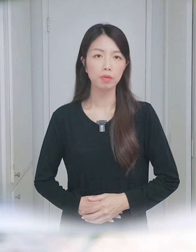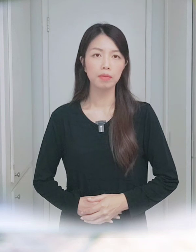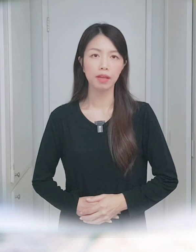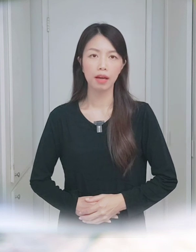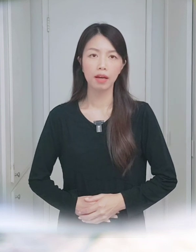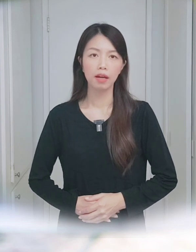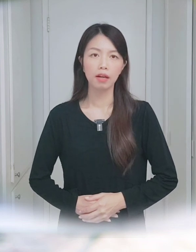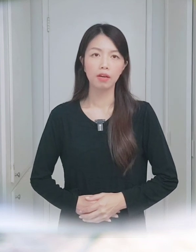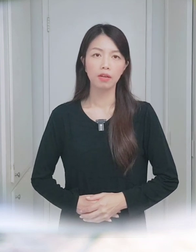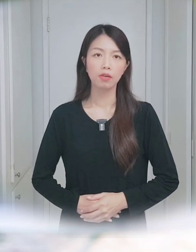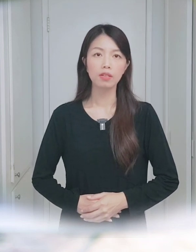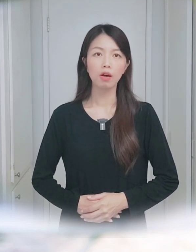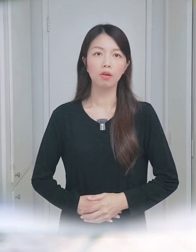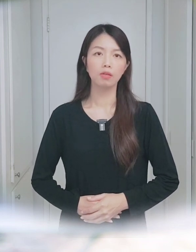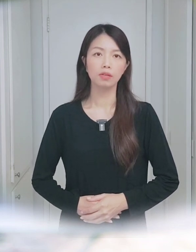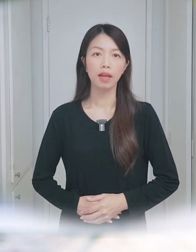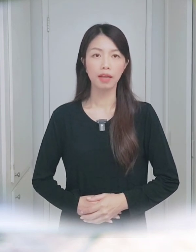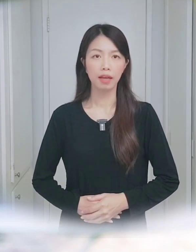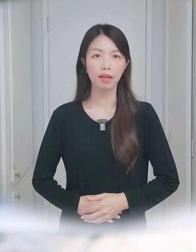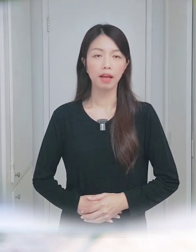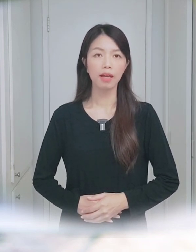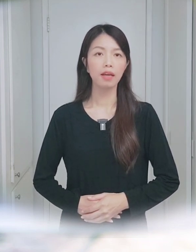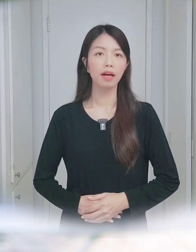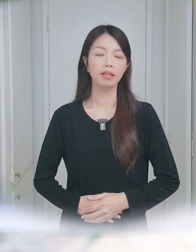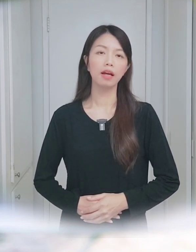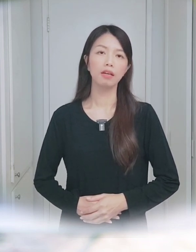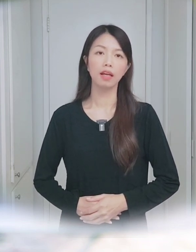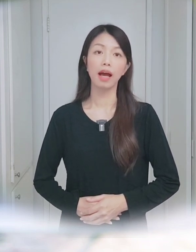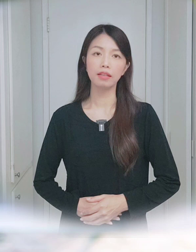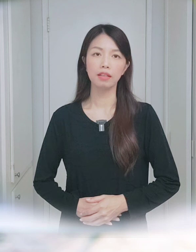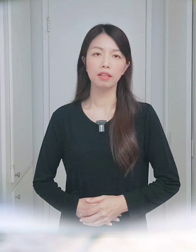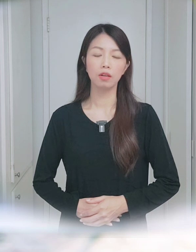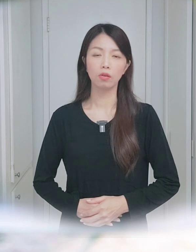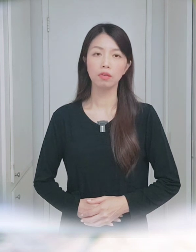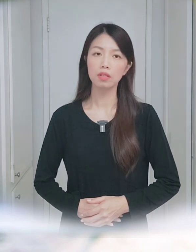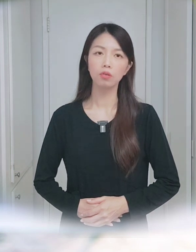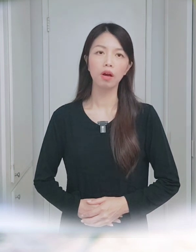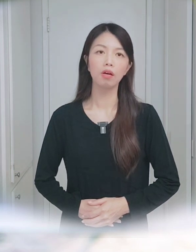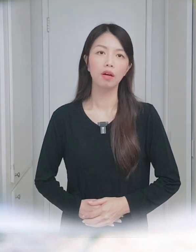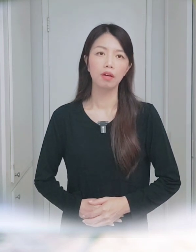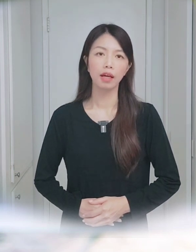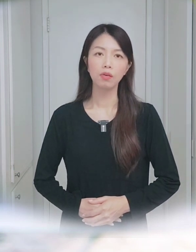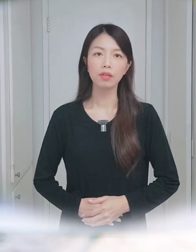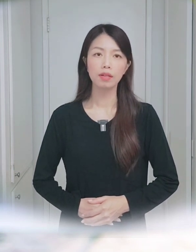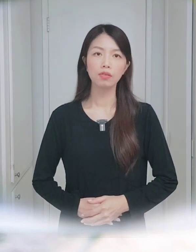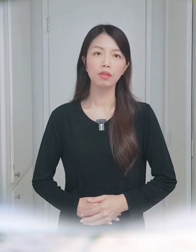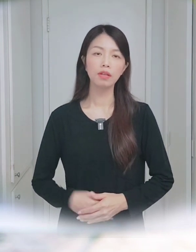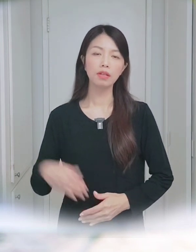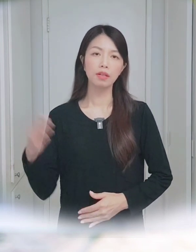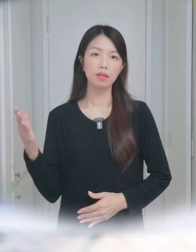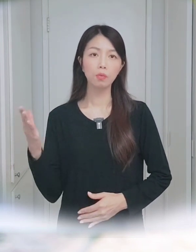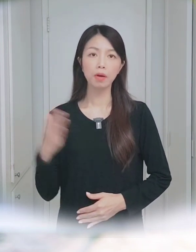복음밖에 없습니다. 여기서 내게, 나에게가 아니라 그냥 나는 이런 뜻이고요. 나라고 하는